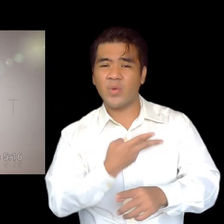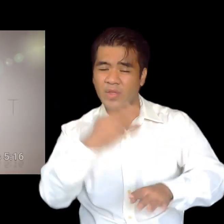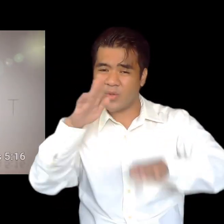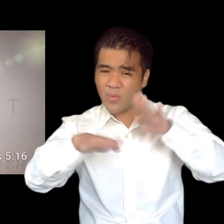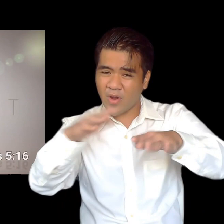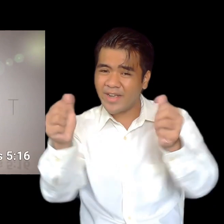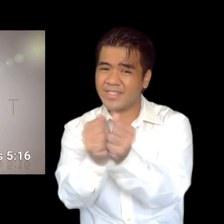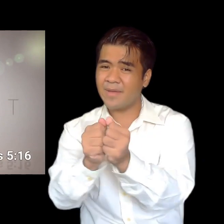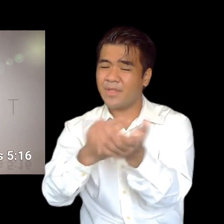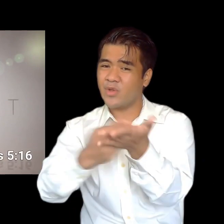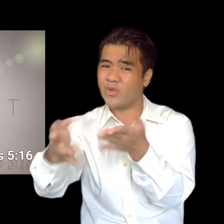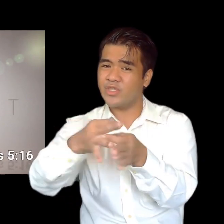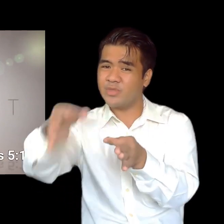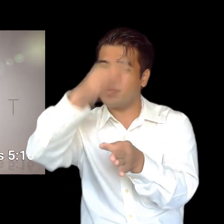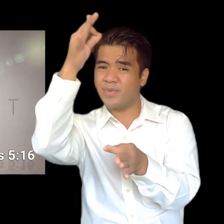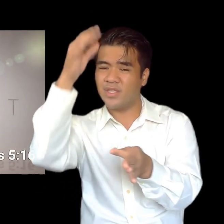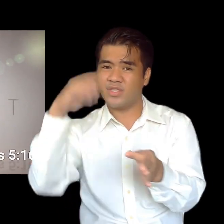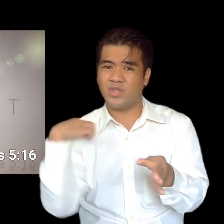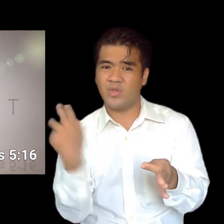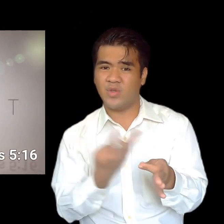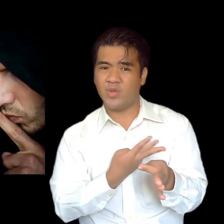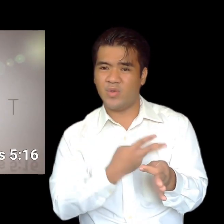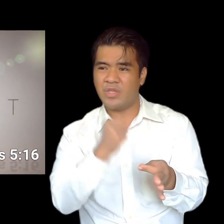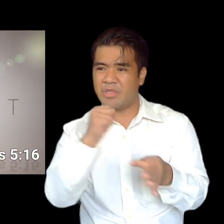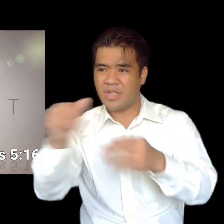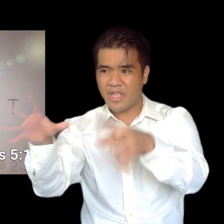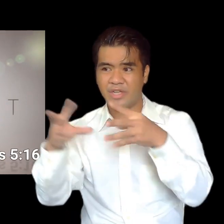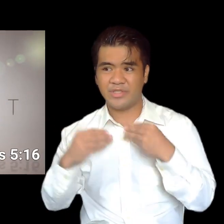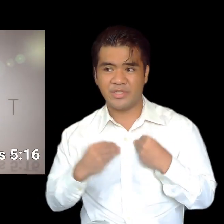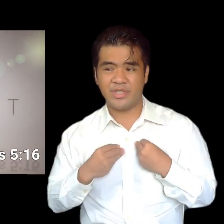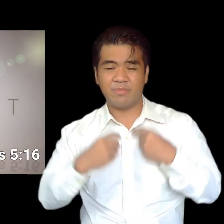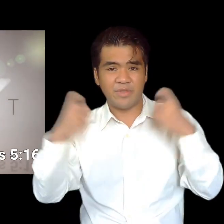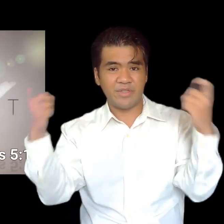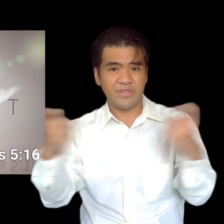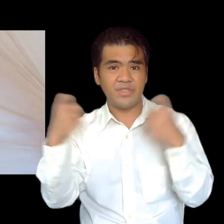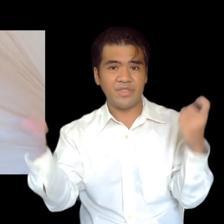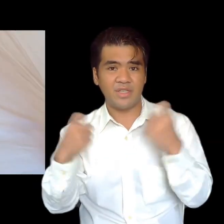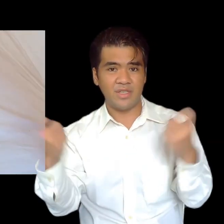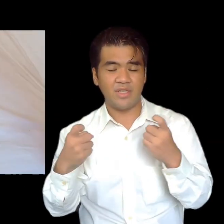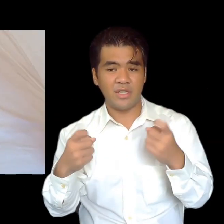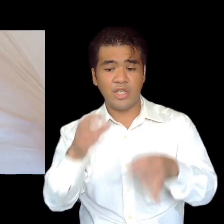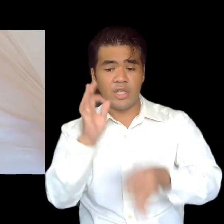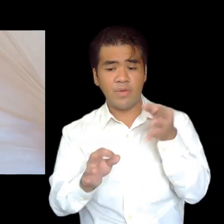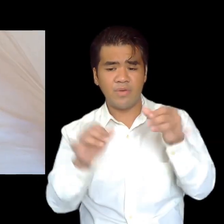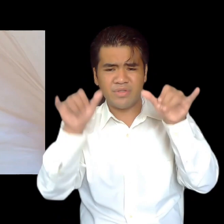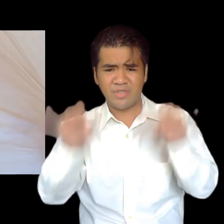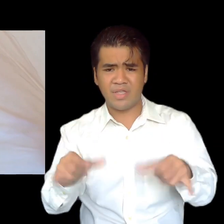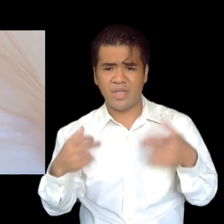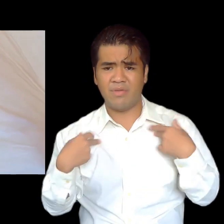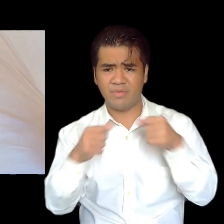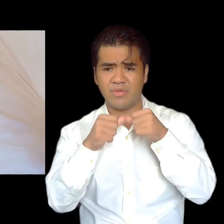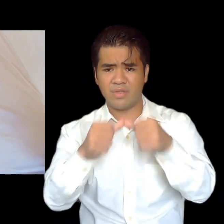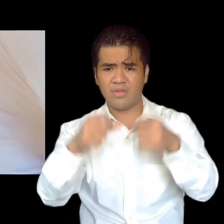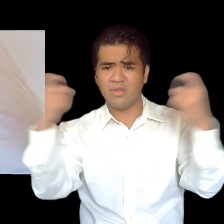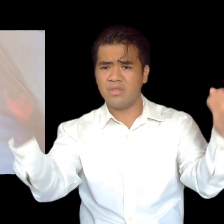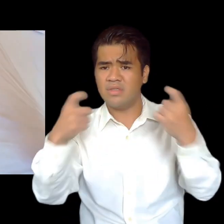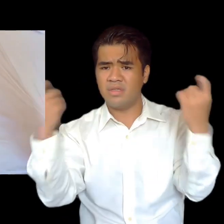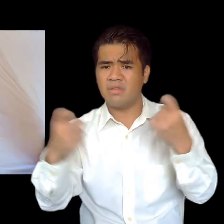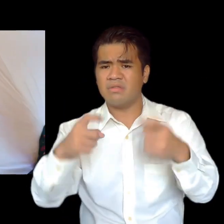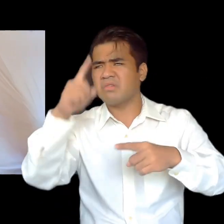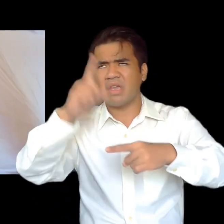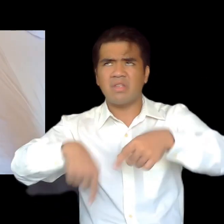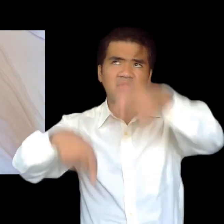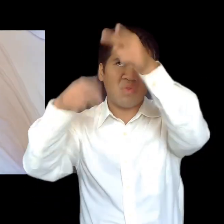sa espiritu upang hindi na tayo maging alipin pa ng hilig ng laman. Dahil ang nabubuhay ayon sa hilig ng